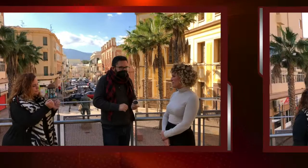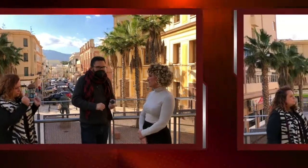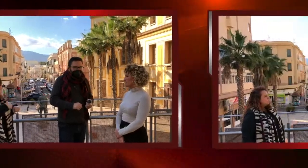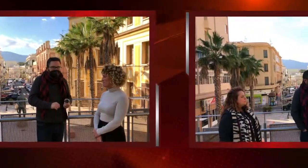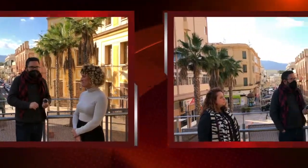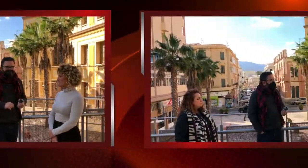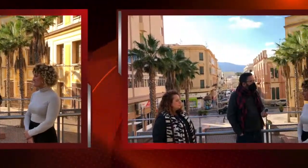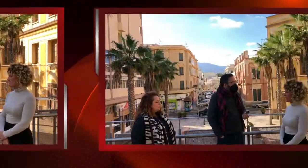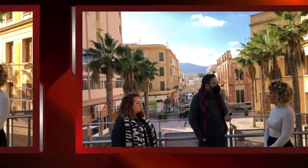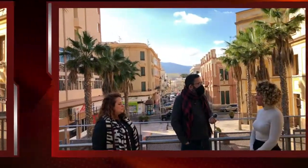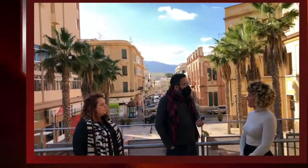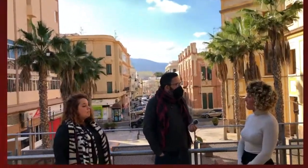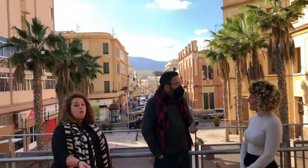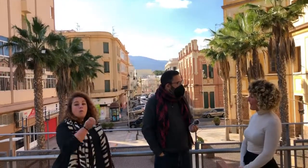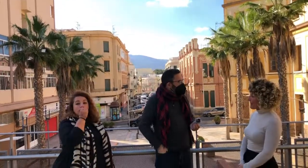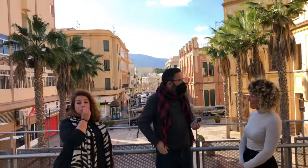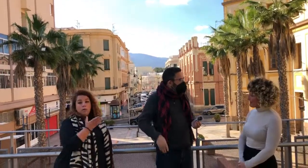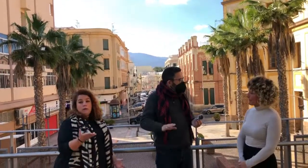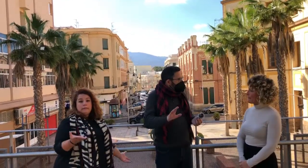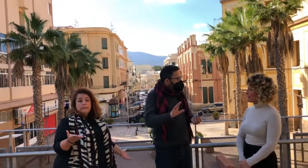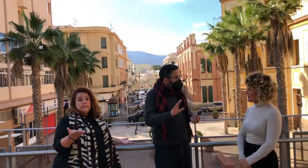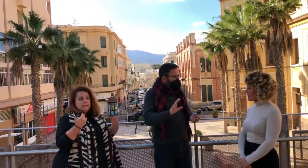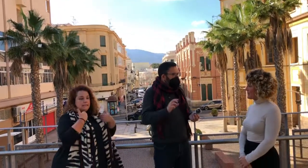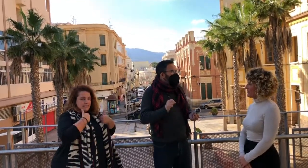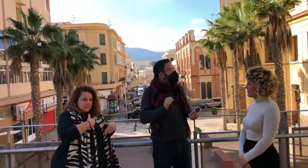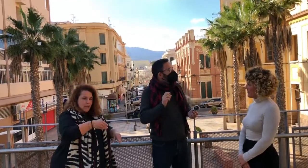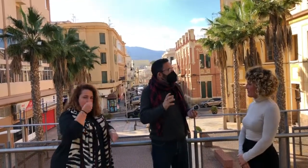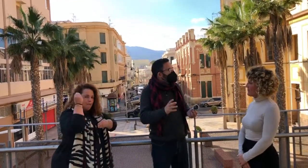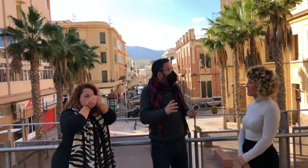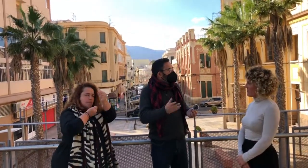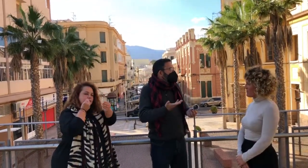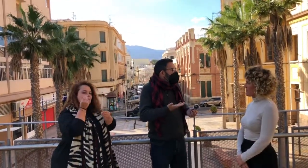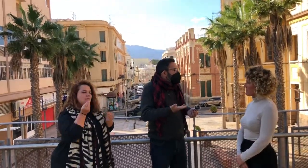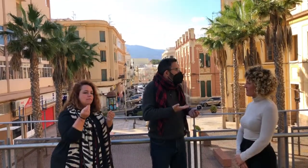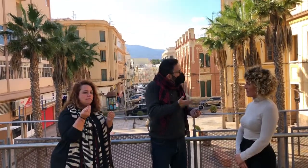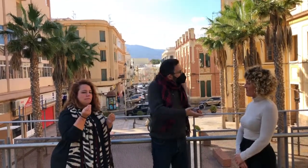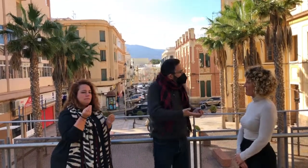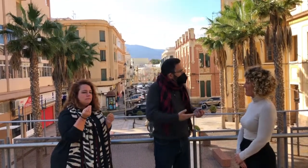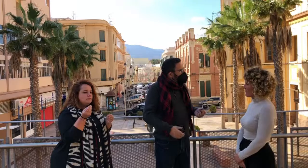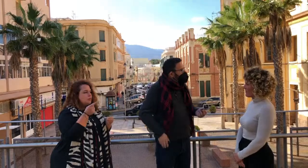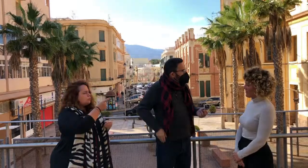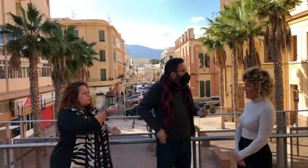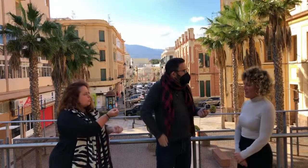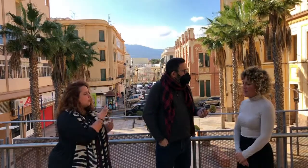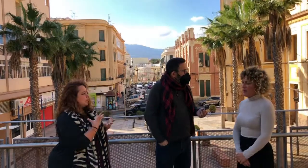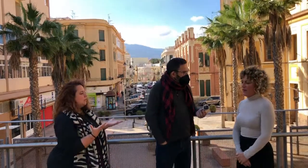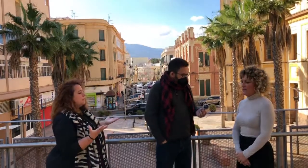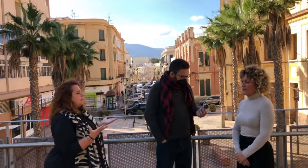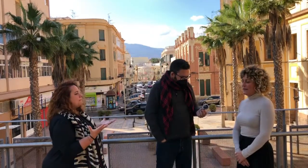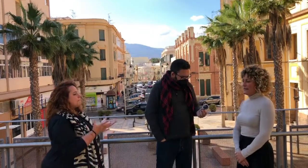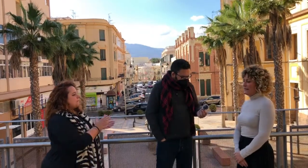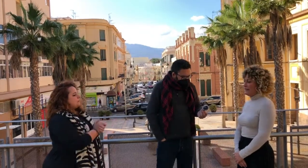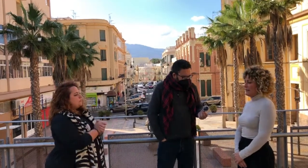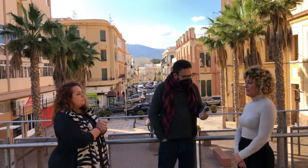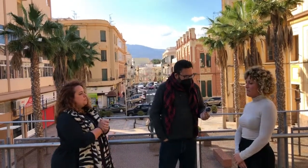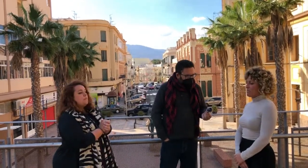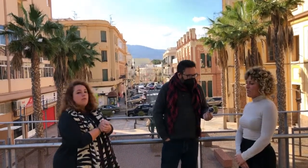Vale. Bueno, ya ha pasado este momento, hemos reflexionado. ¿Cuál es tu reflexión? Pues a